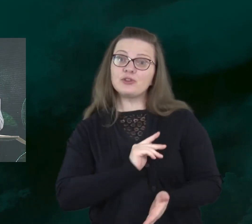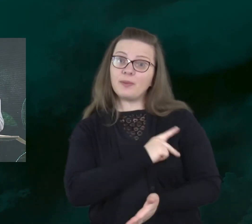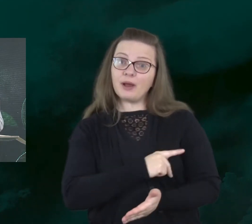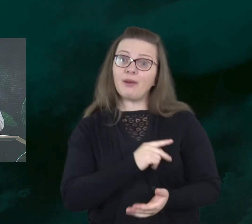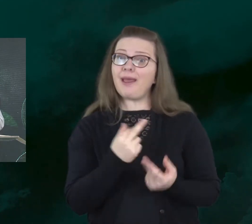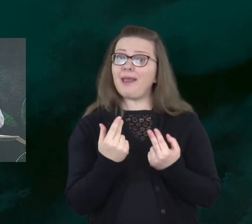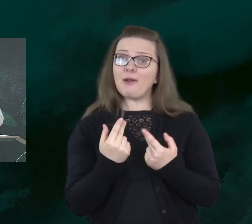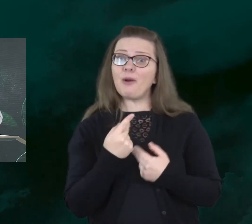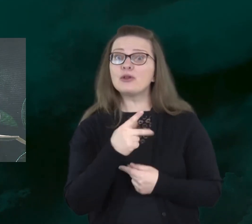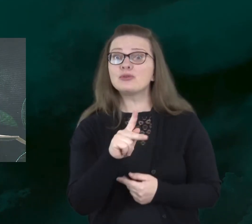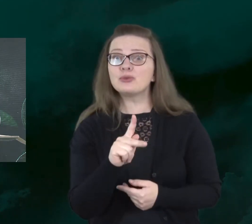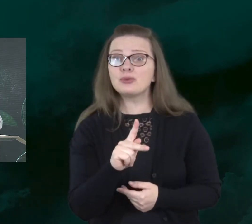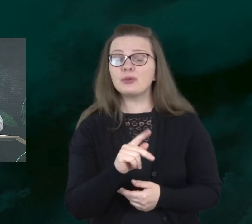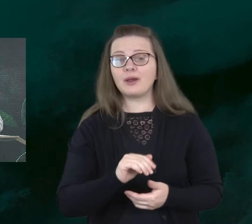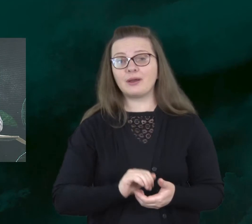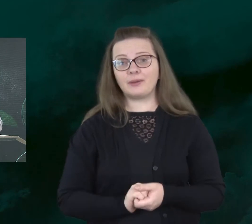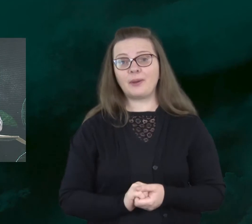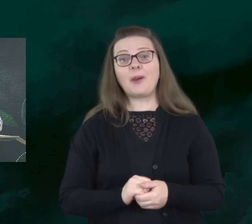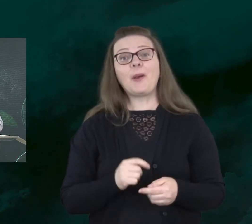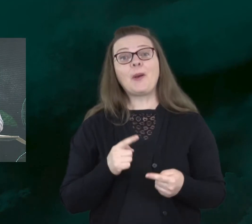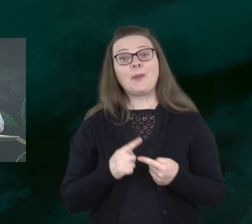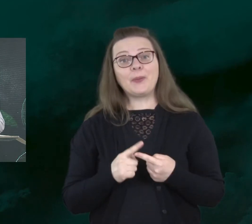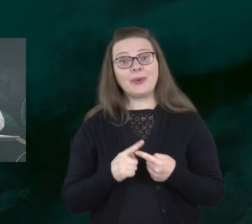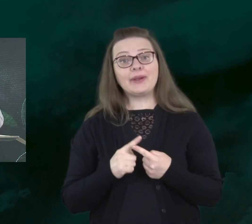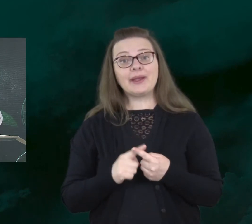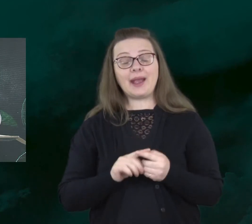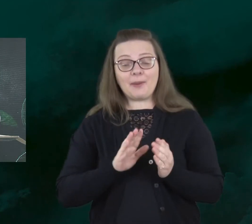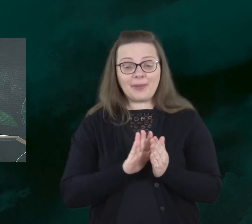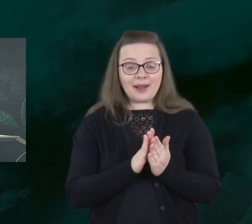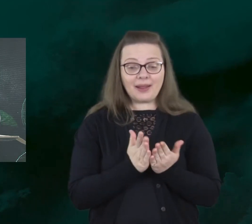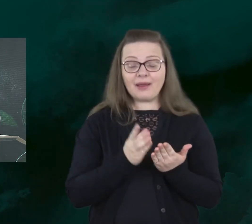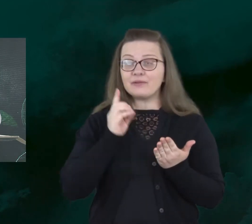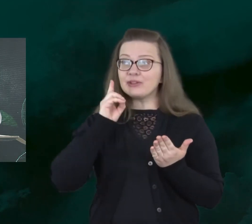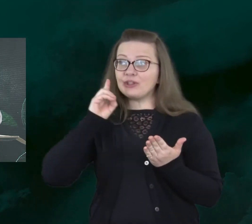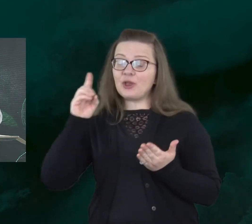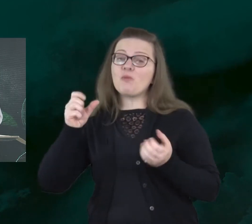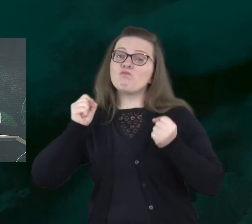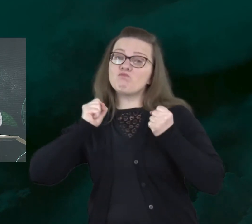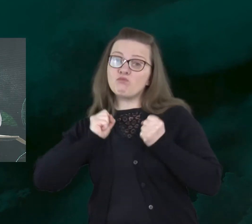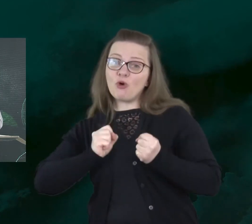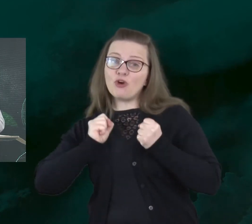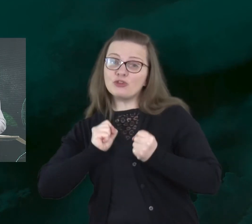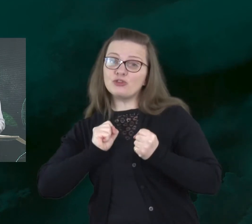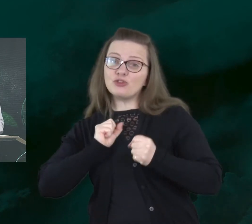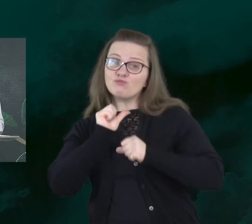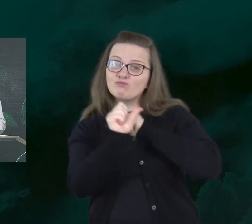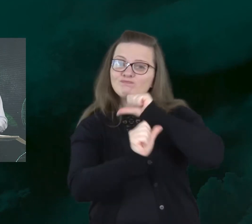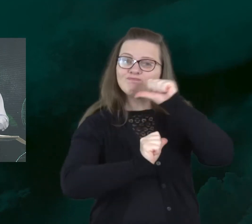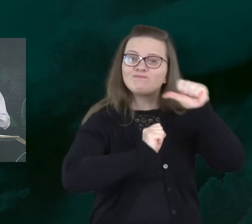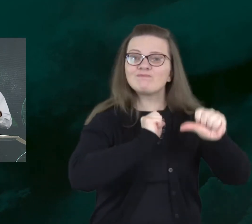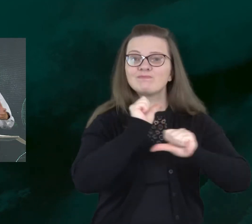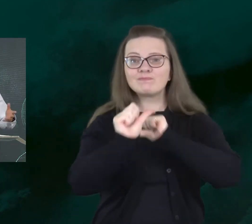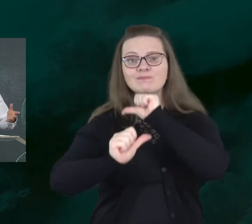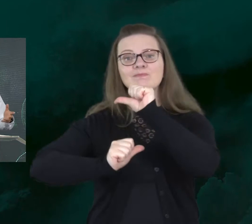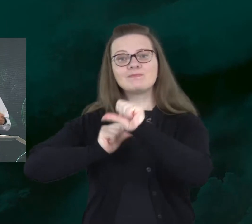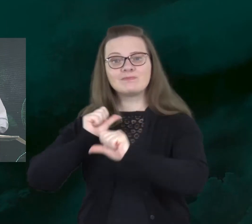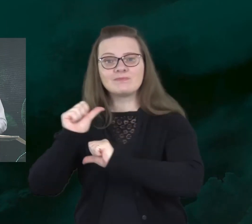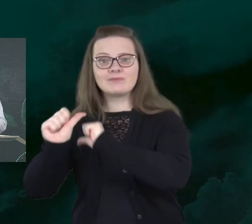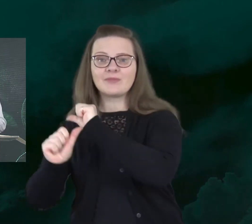na palavra, pode fazer esse trabalho miraculoso, esse trabalho grande. Tem gente que fala,